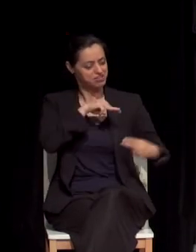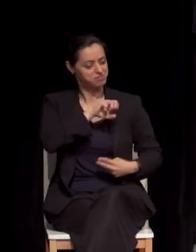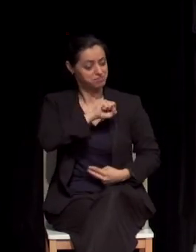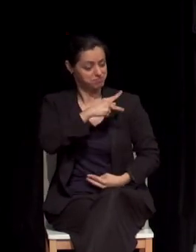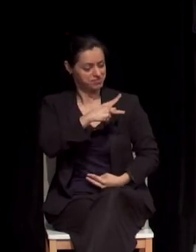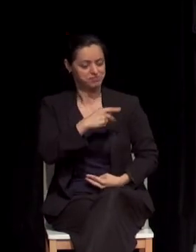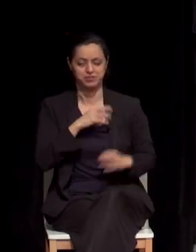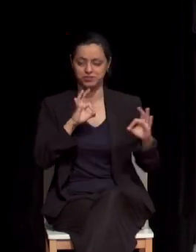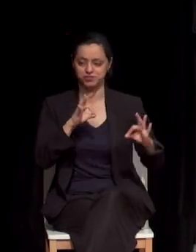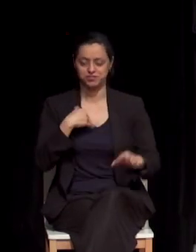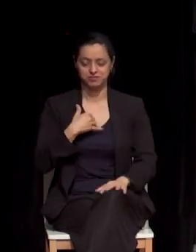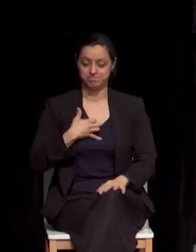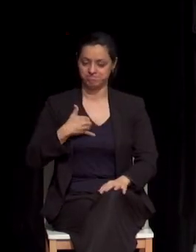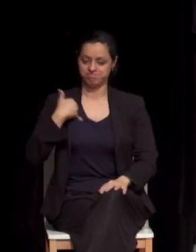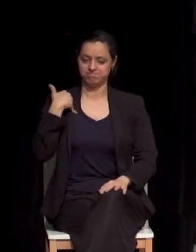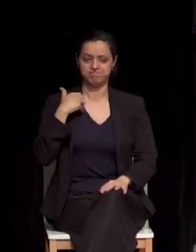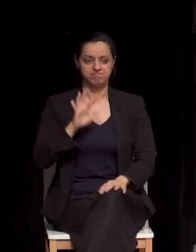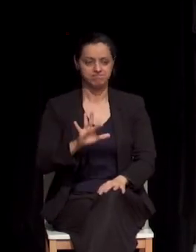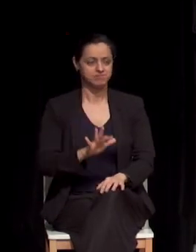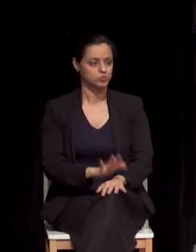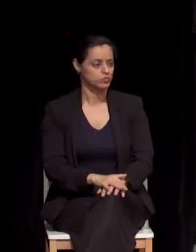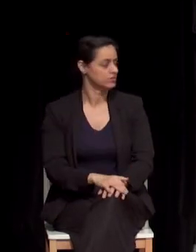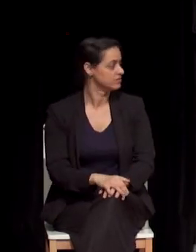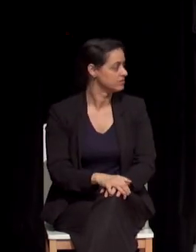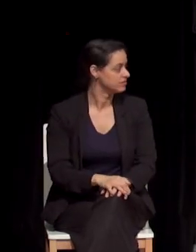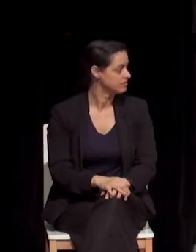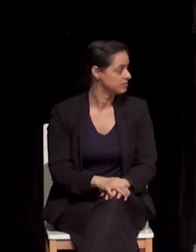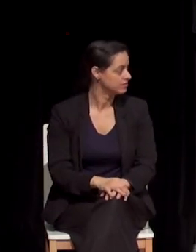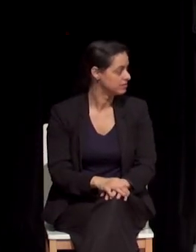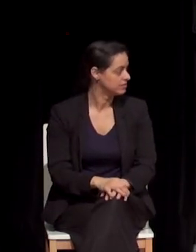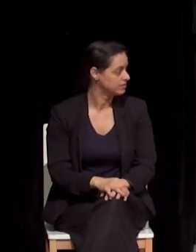obrigado pela ideia e por trazer-nos aqui.